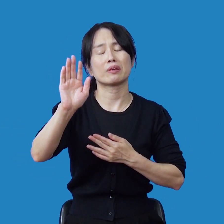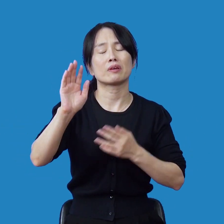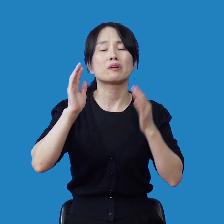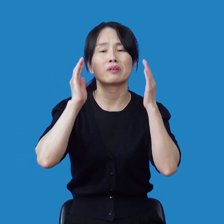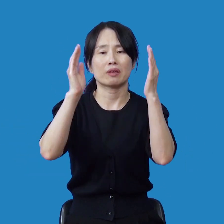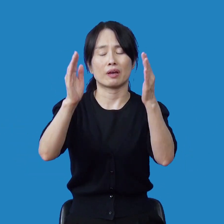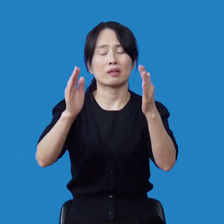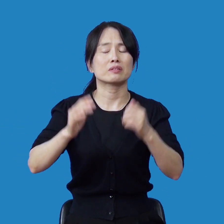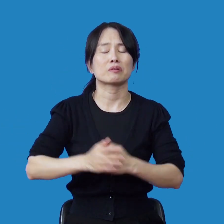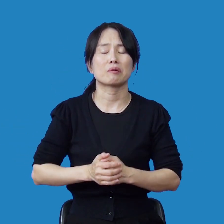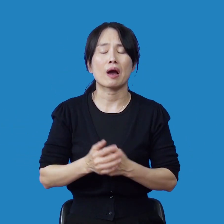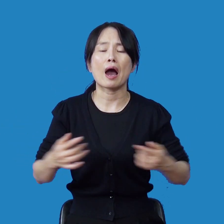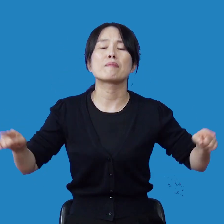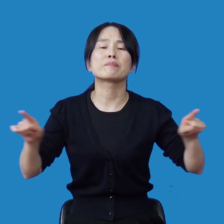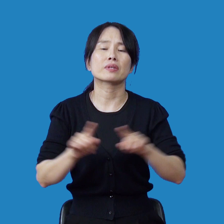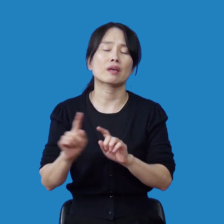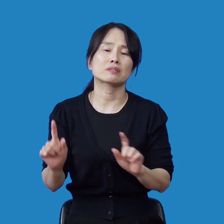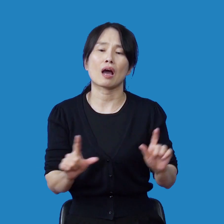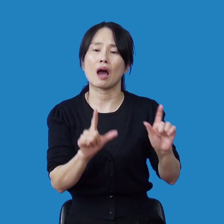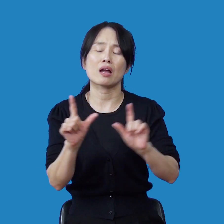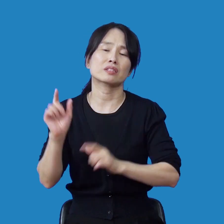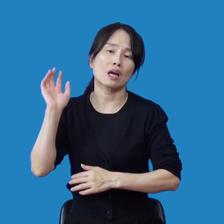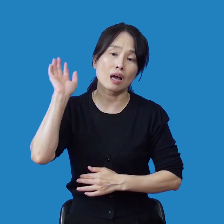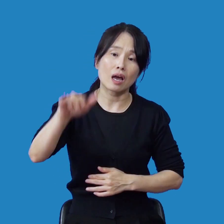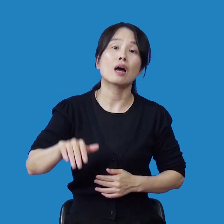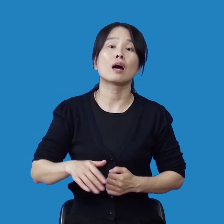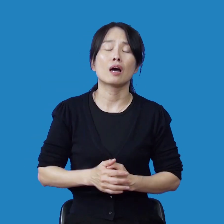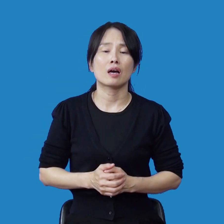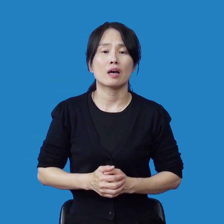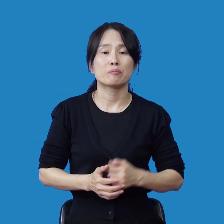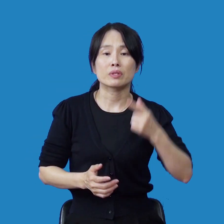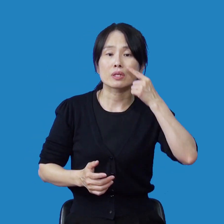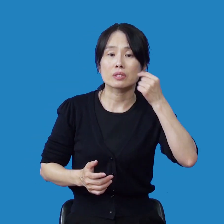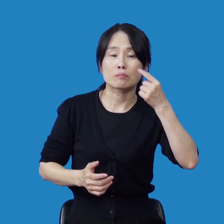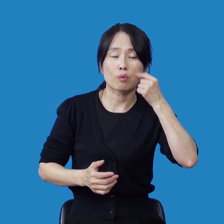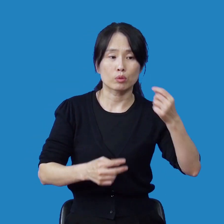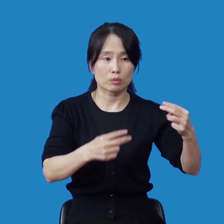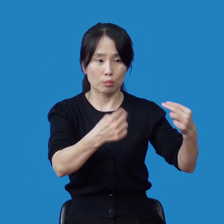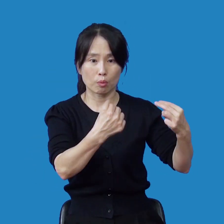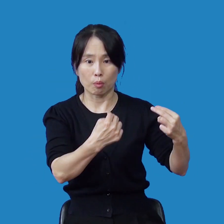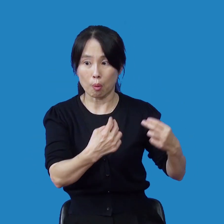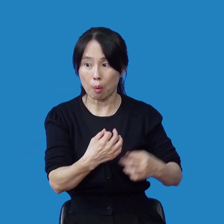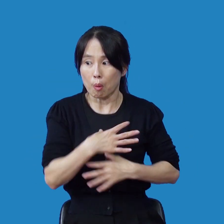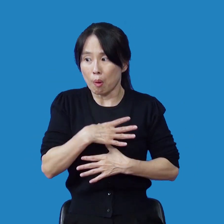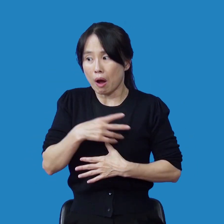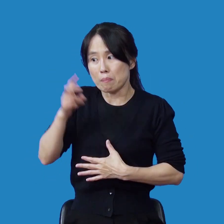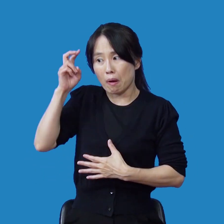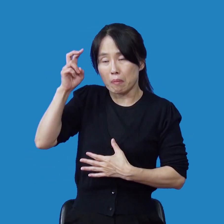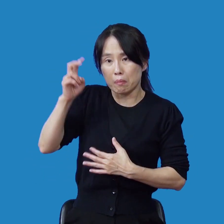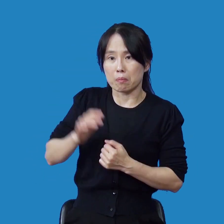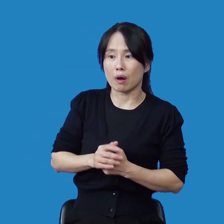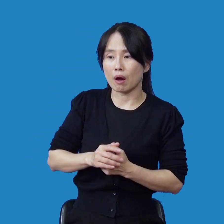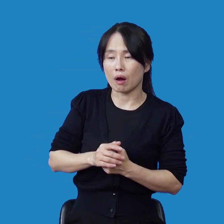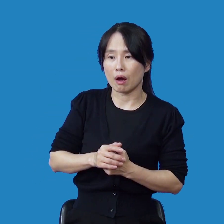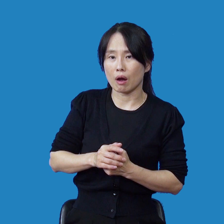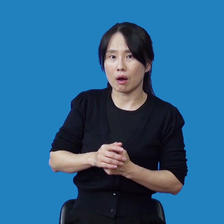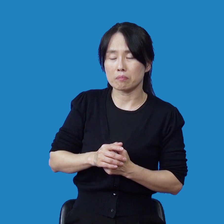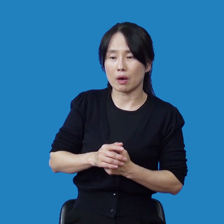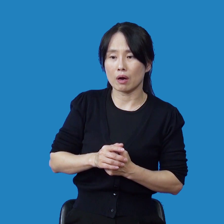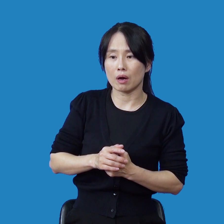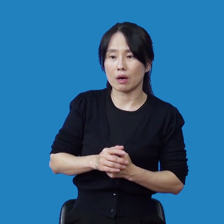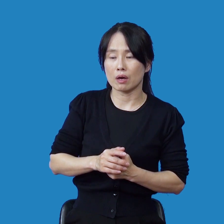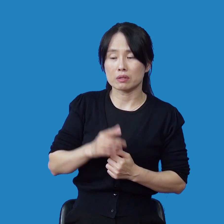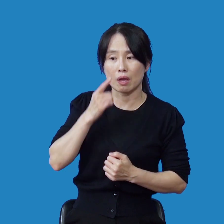그렇게 선포해버리는 것입니다. 그러면 일본이 우리를 보는 눈이 달라질 것입니다. 정말 내일이라도 당장 머리에 불씨를